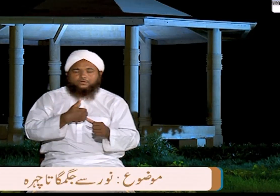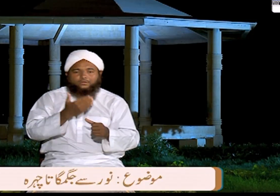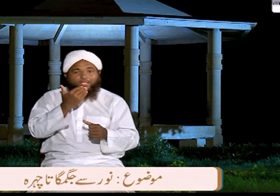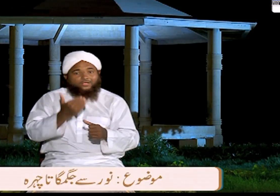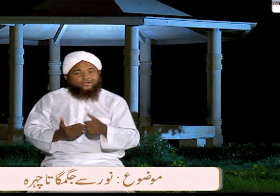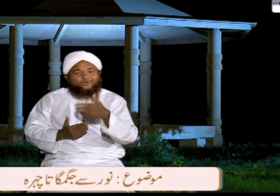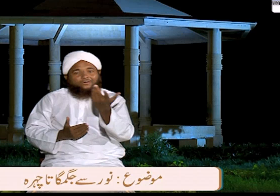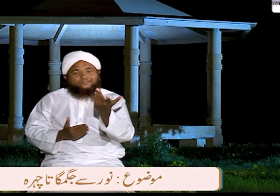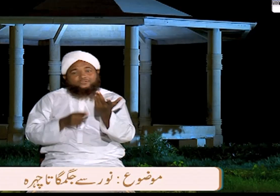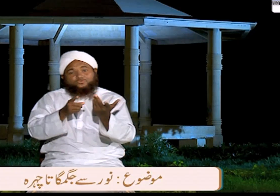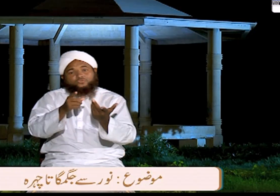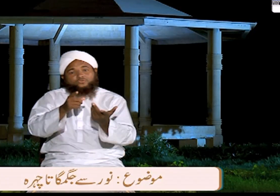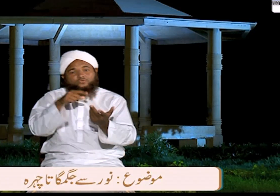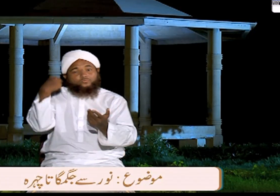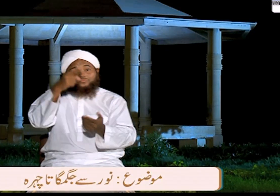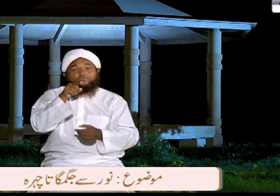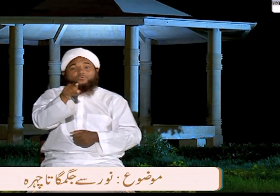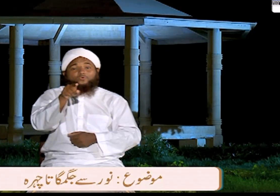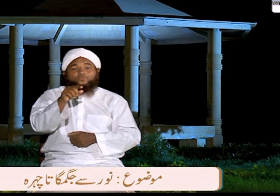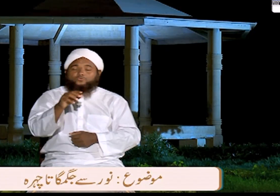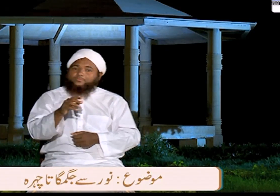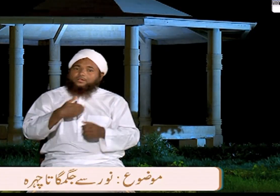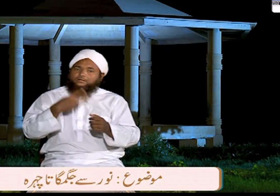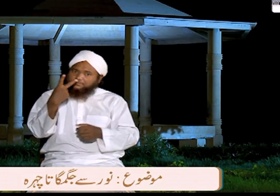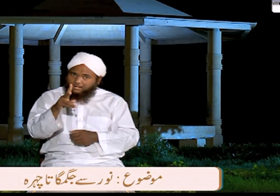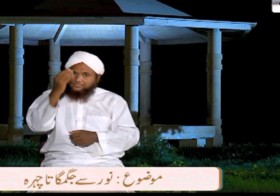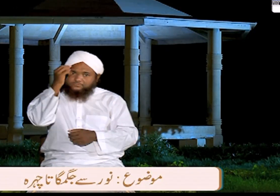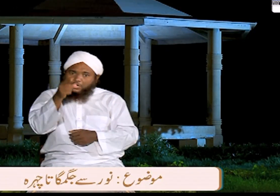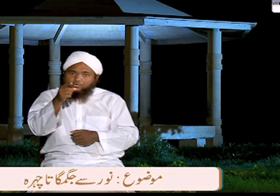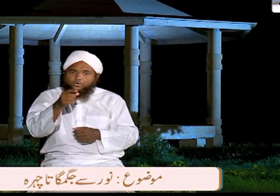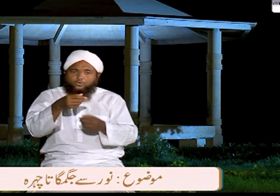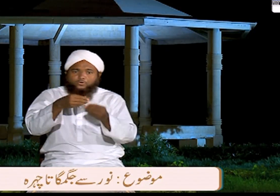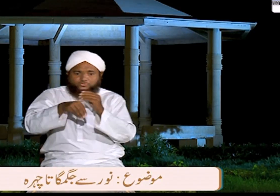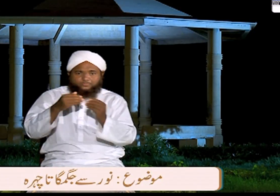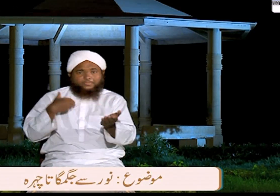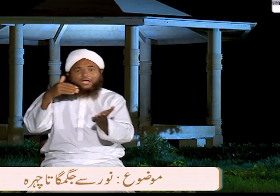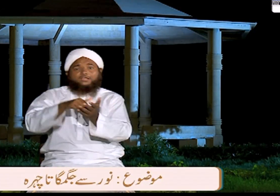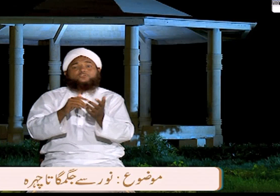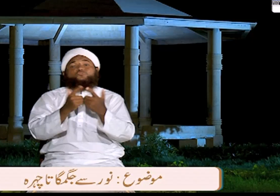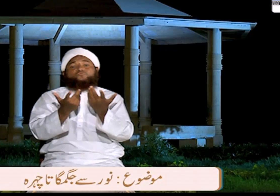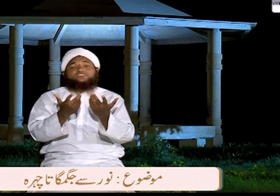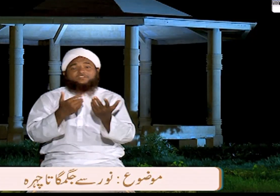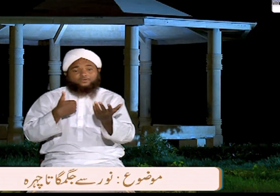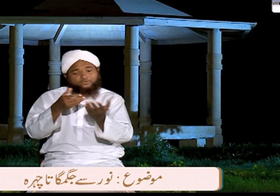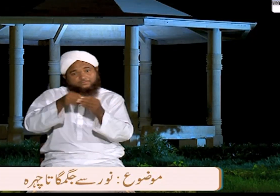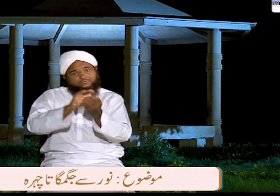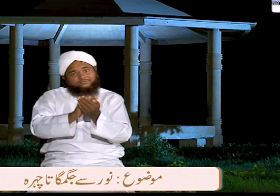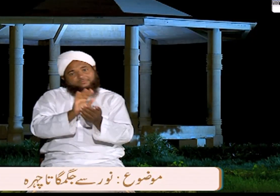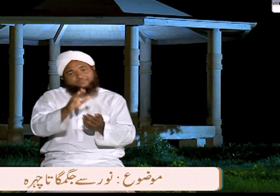انہیں تعجب ہوا یہ کون شخصیت ہیں جو میرا نام بھی جانتے ہیں اور میرے یہاں آنے کے مقصد سے بھی واقف ہیں اس لئے